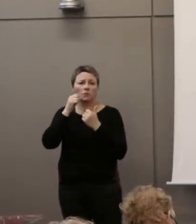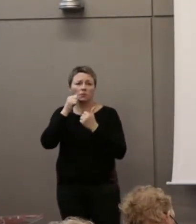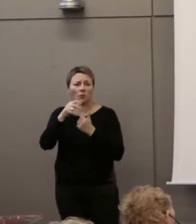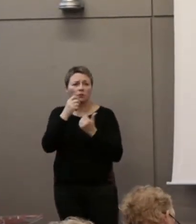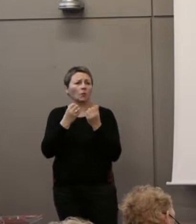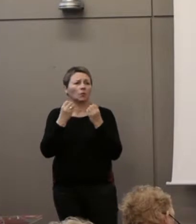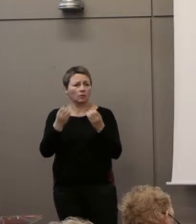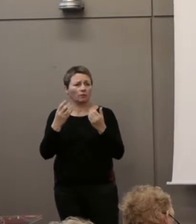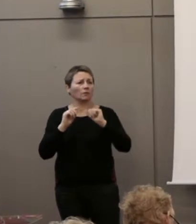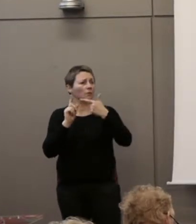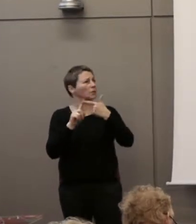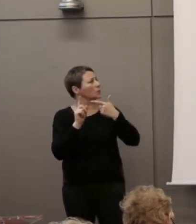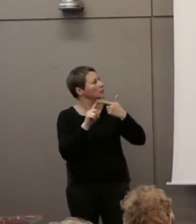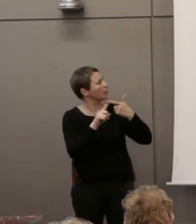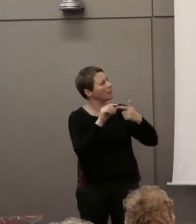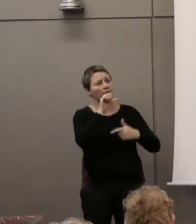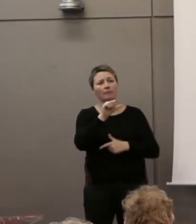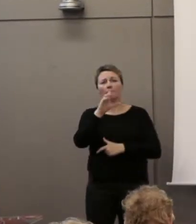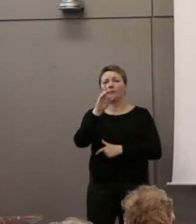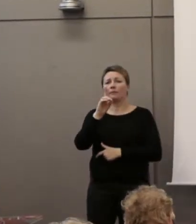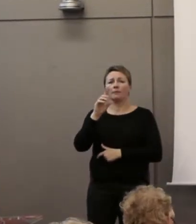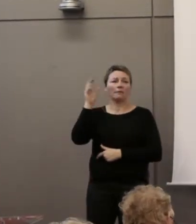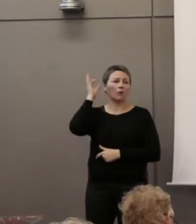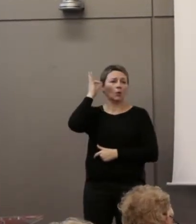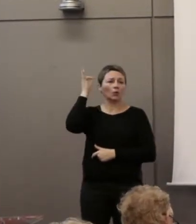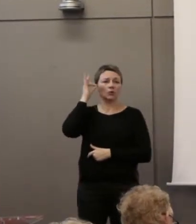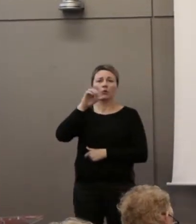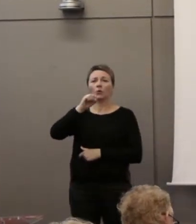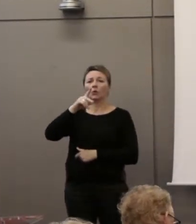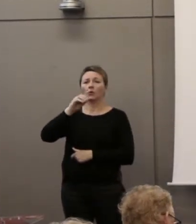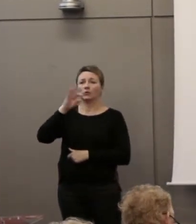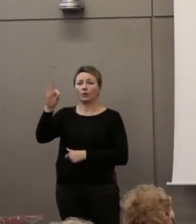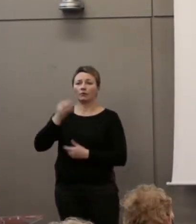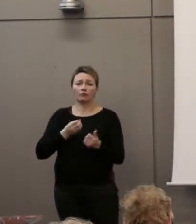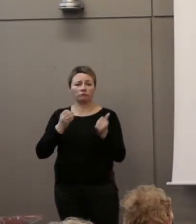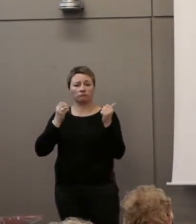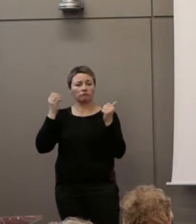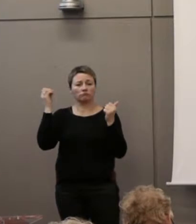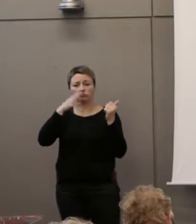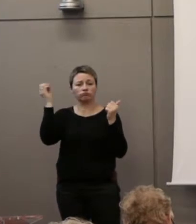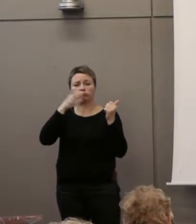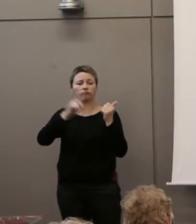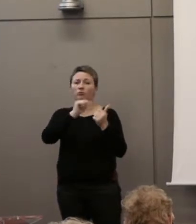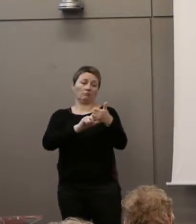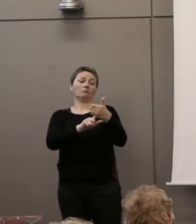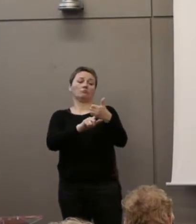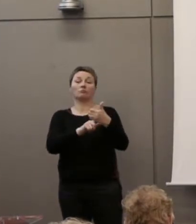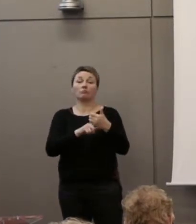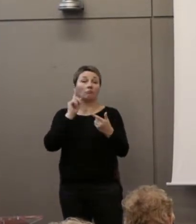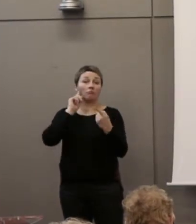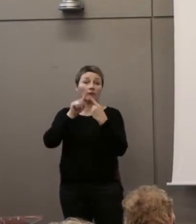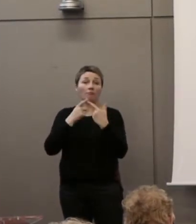d'informations audiovisuelles de proximité et de services à l'accessibilité. Donc cette application est un service pour les établissements recevant du